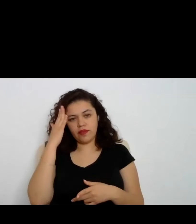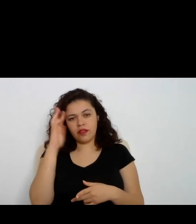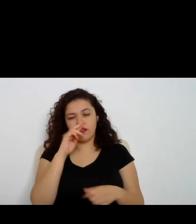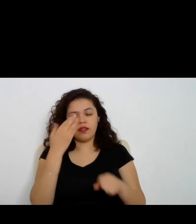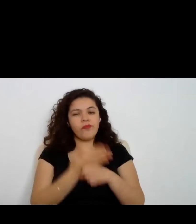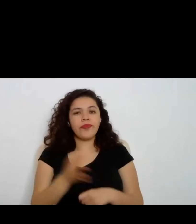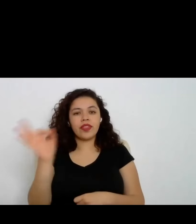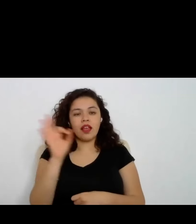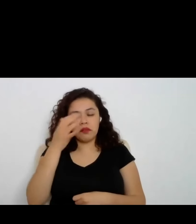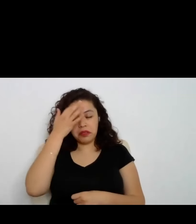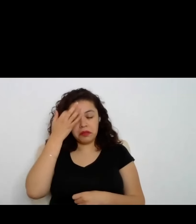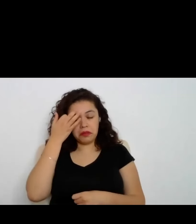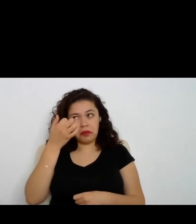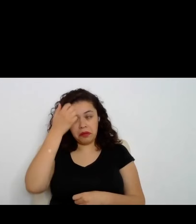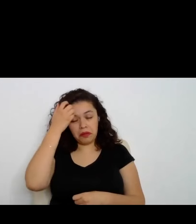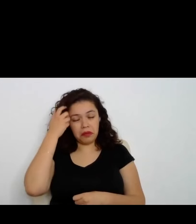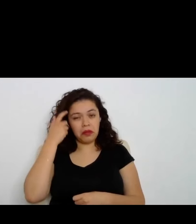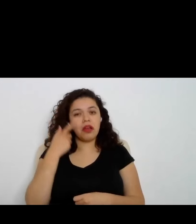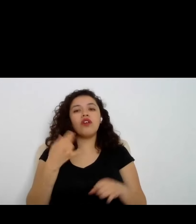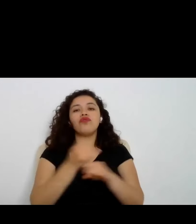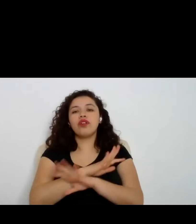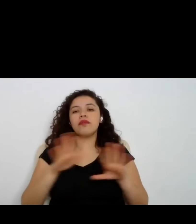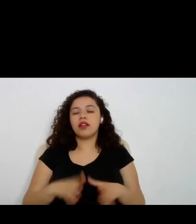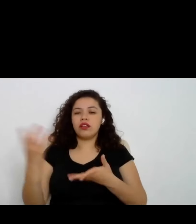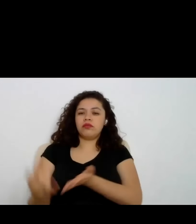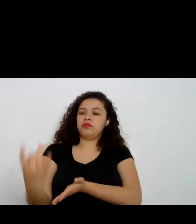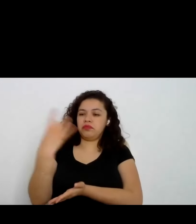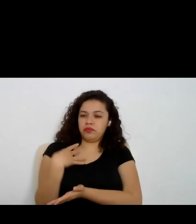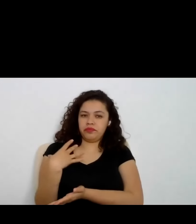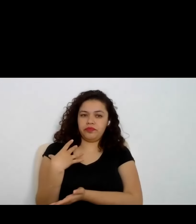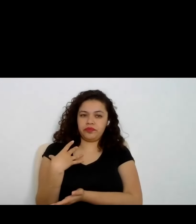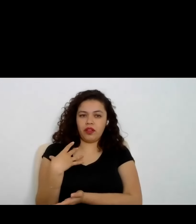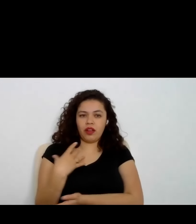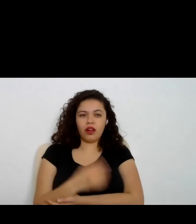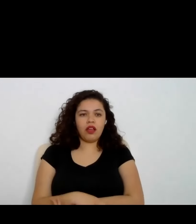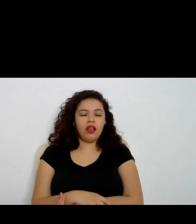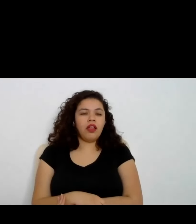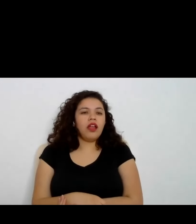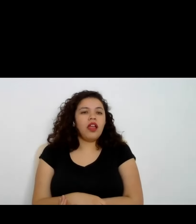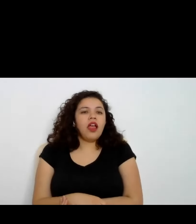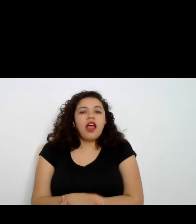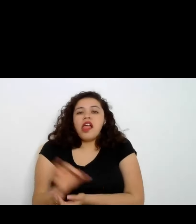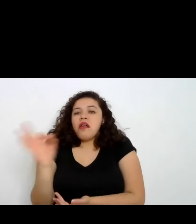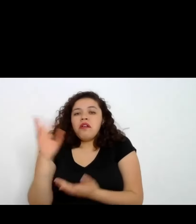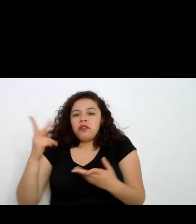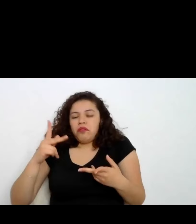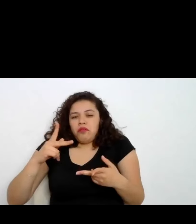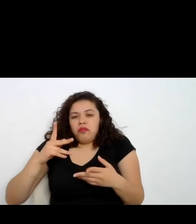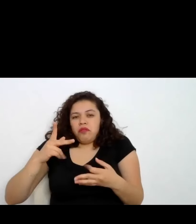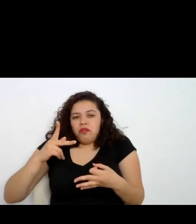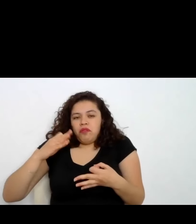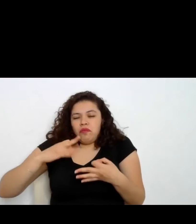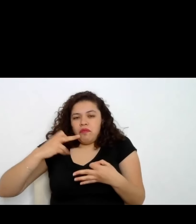me proporcionó los datos a través de una plataforma o de un